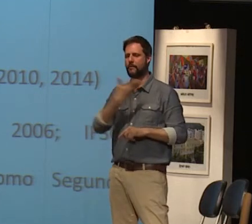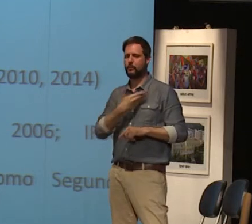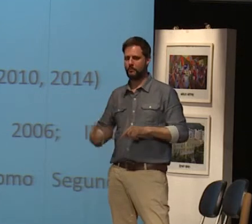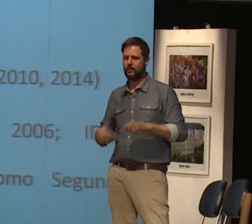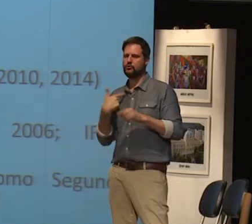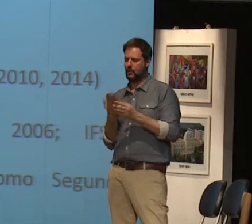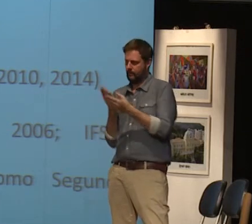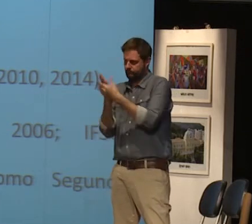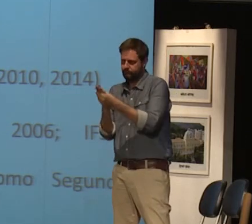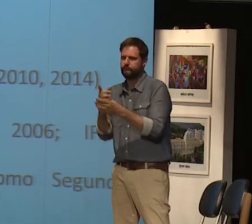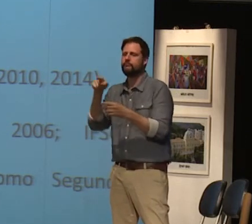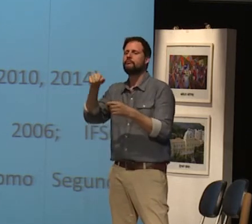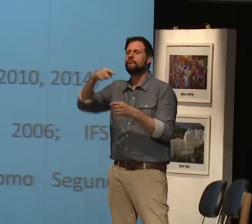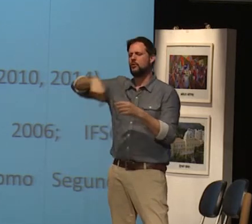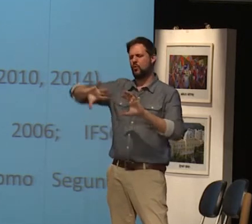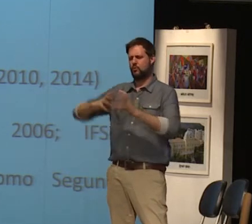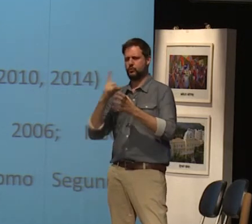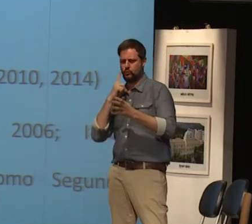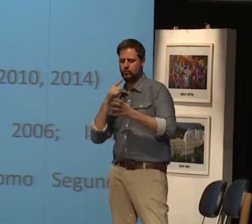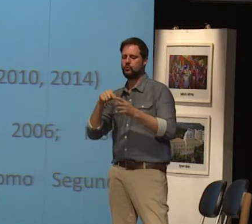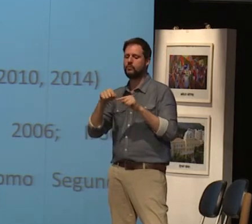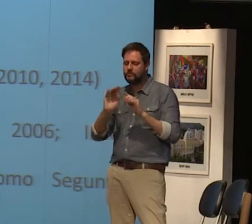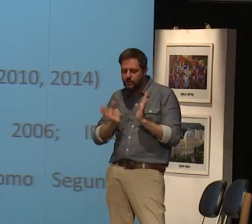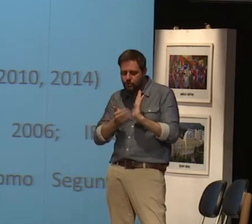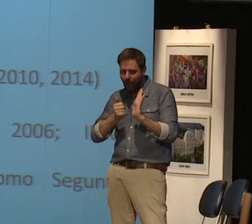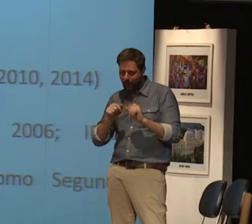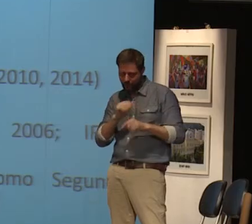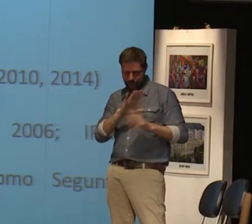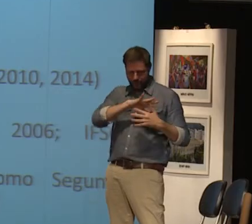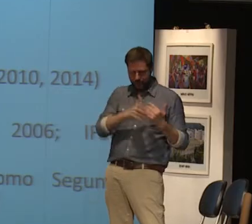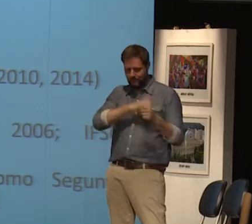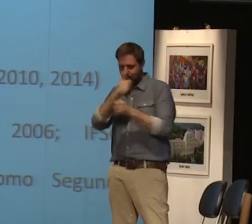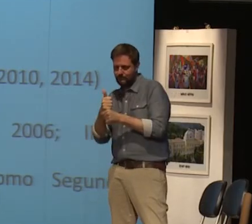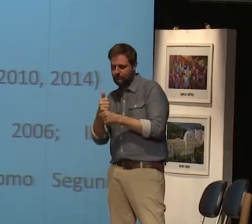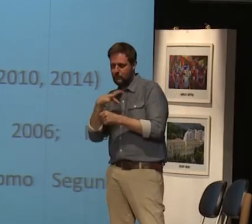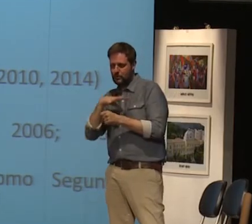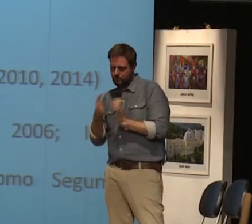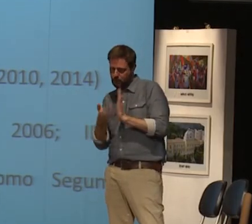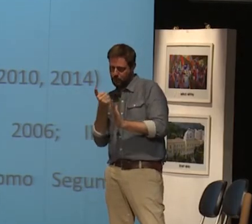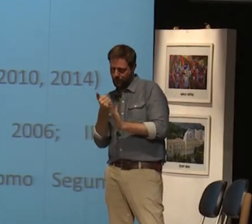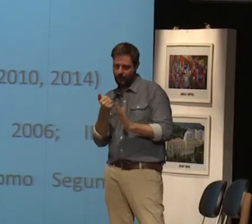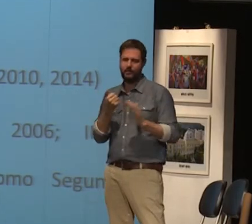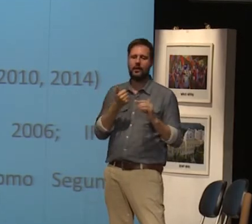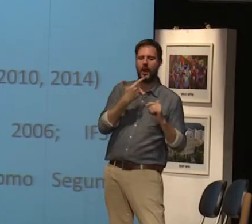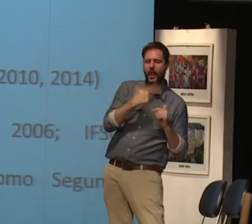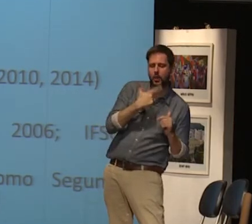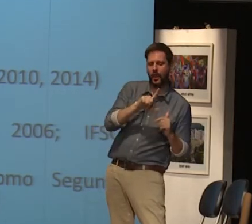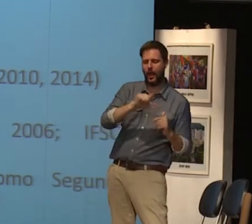da PGR, que eu já pedi para estar colocando lá, para a gente tirar essa questão que a